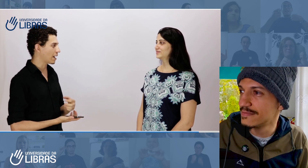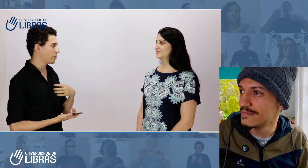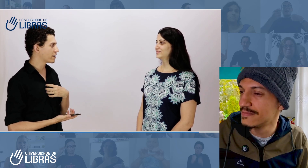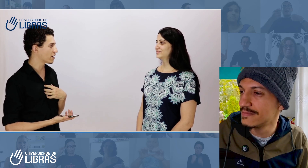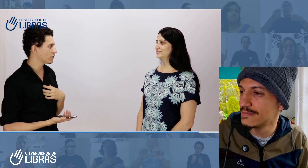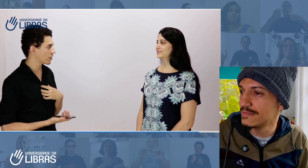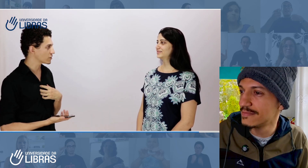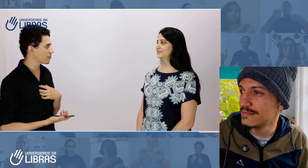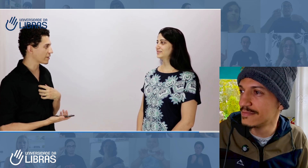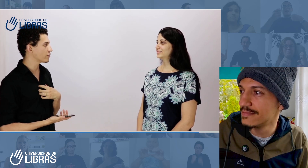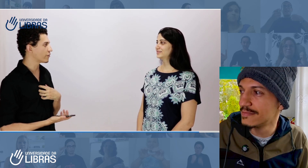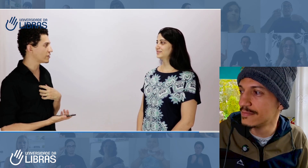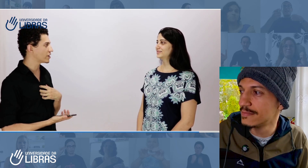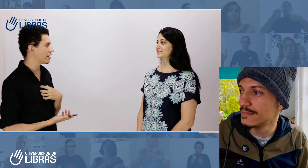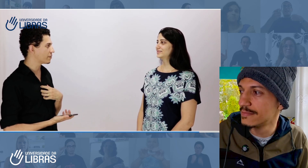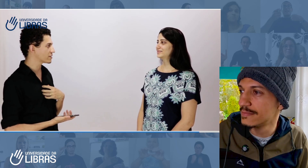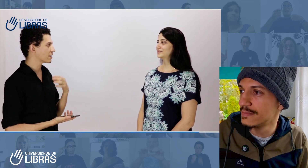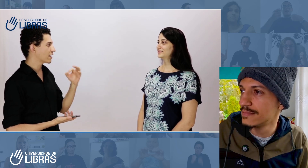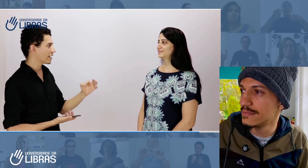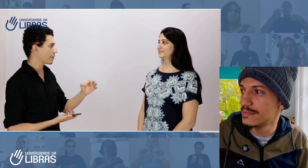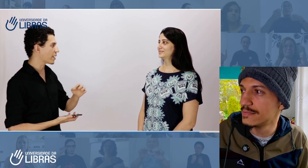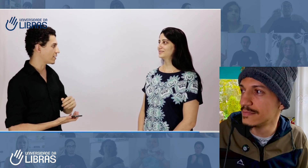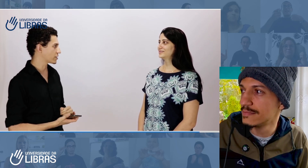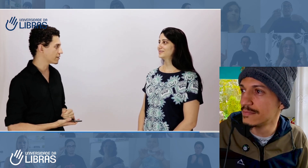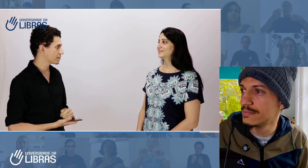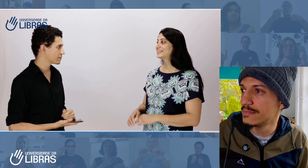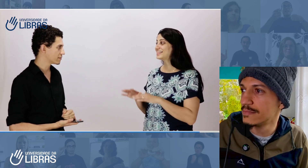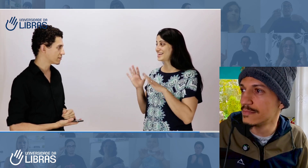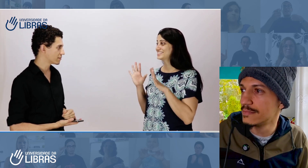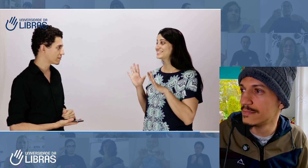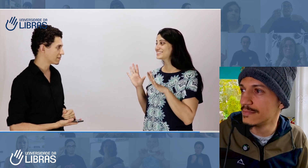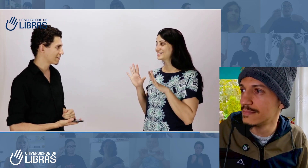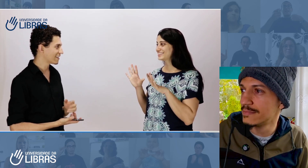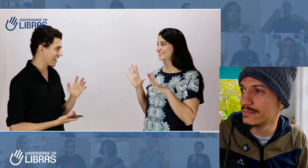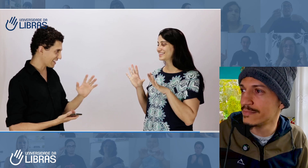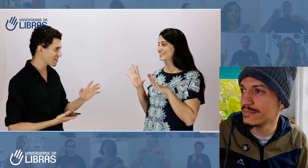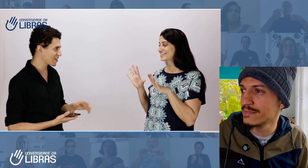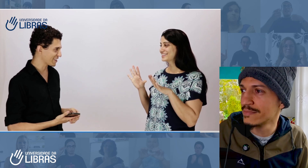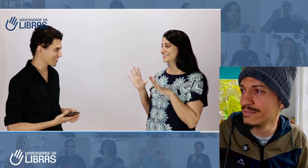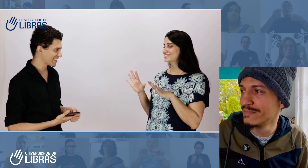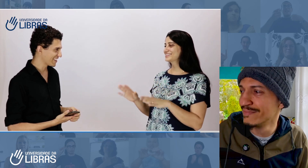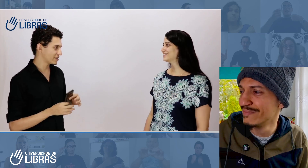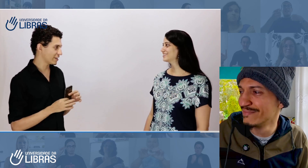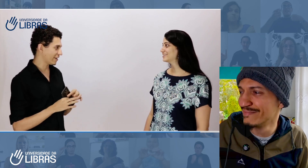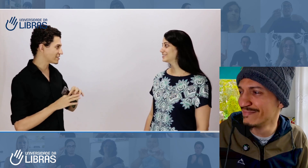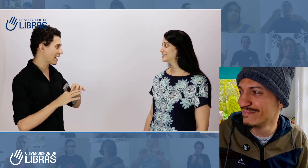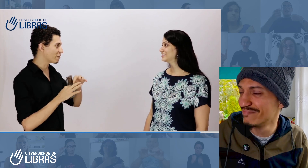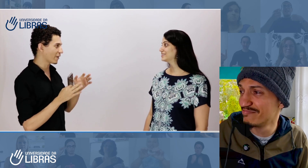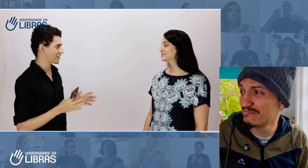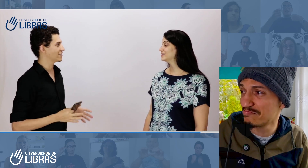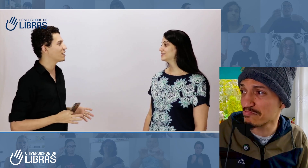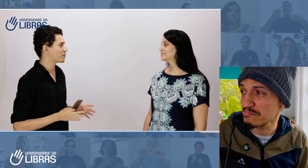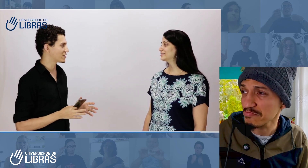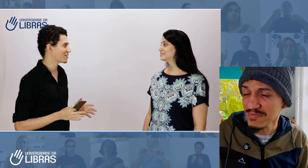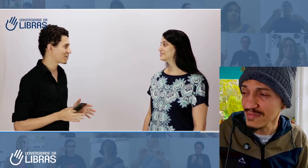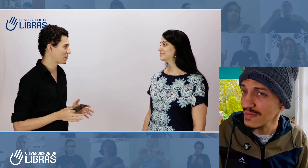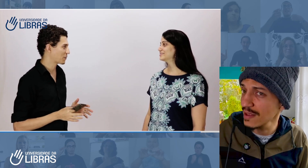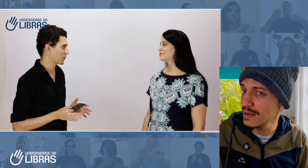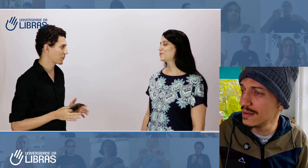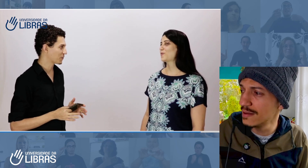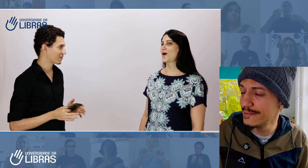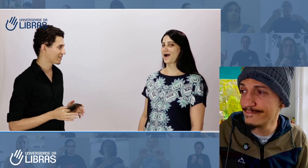Libras, aplicando o nosso método Fluente em Libras na prática. 10 semanas, você vai estar fluente na